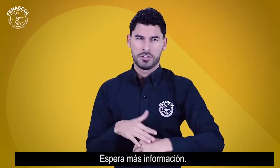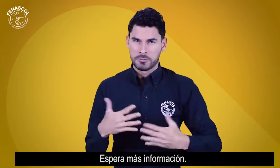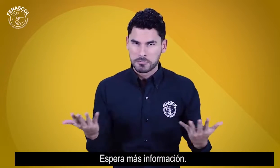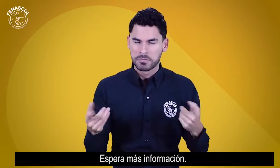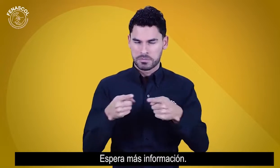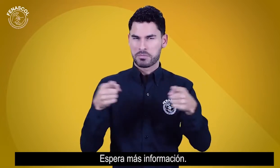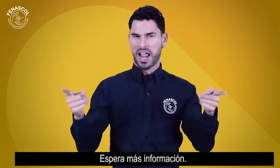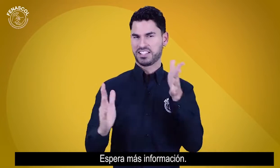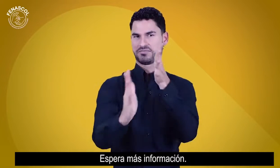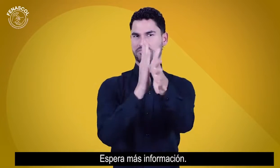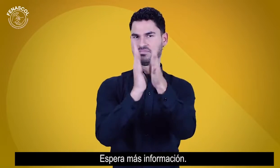Espera, más información.